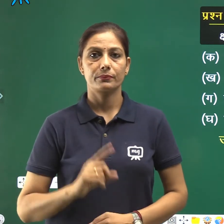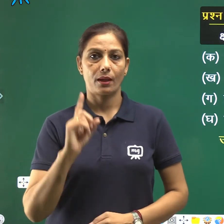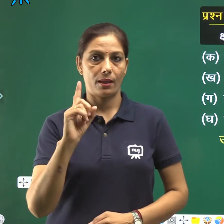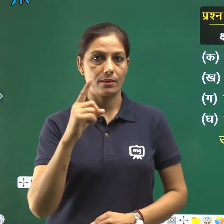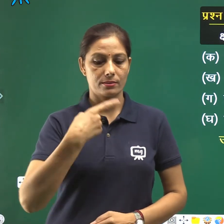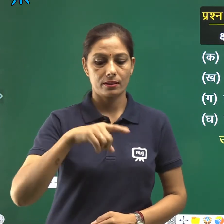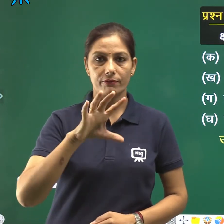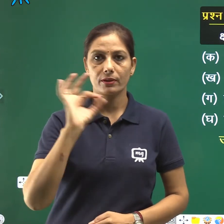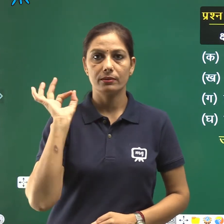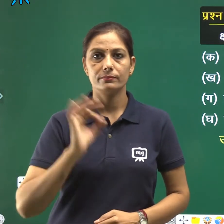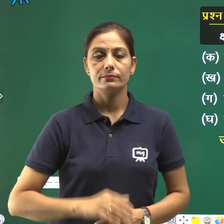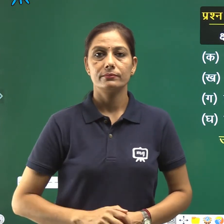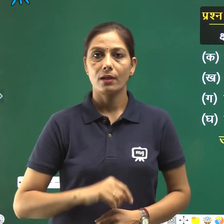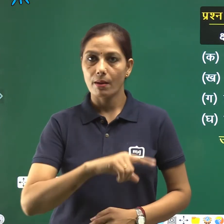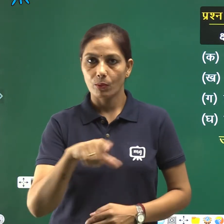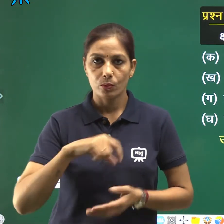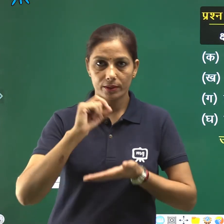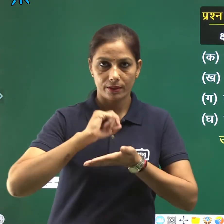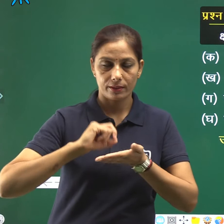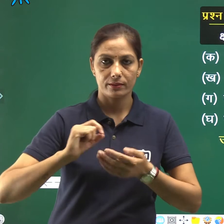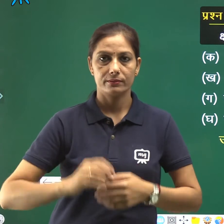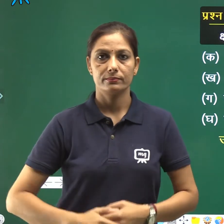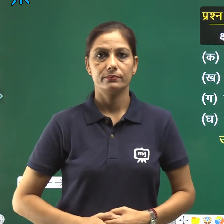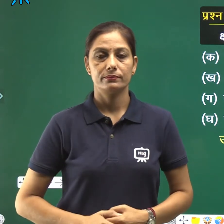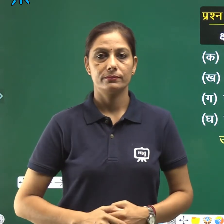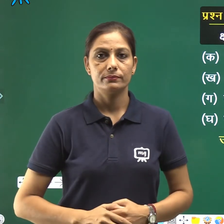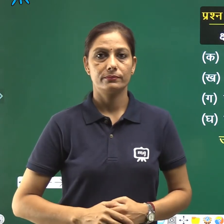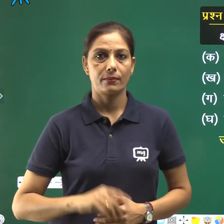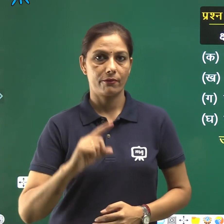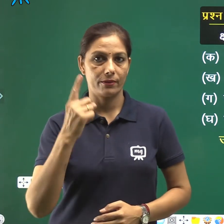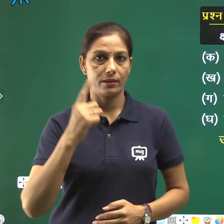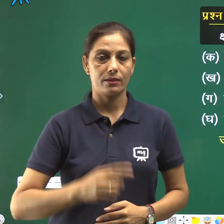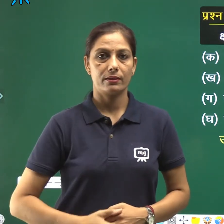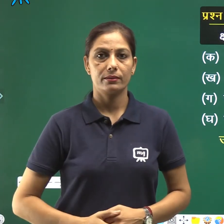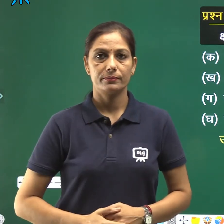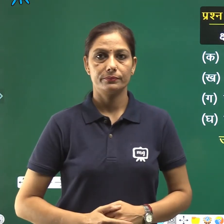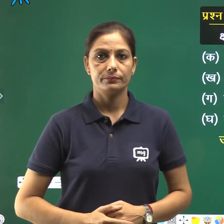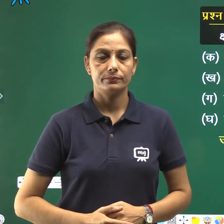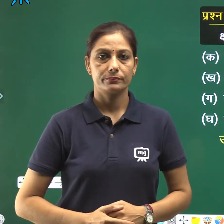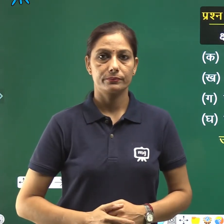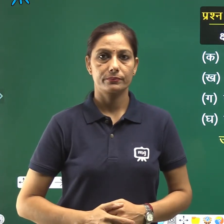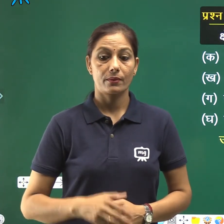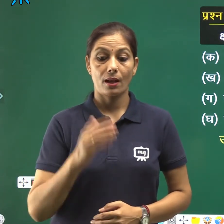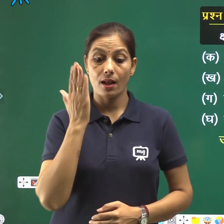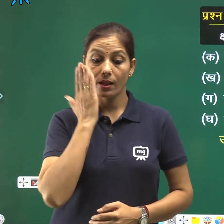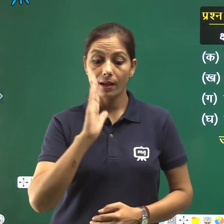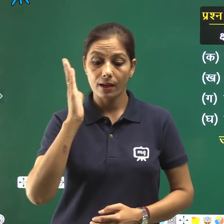एक सही विकल्प आपको लिखना है। पहला है गायन के क्षेत्र